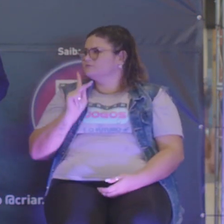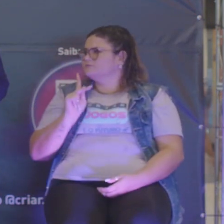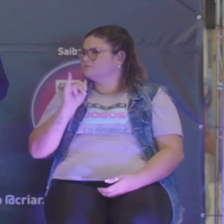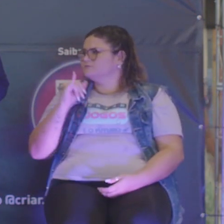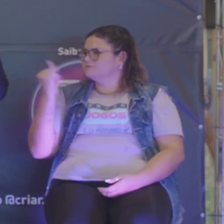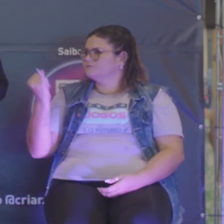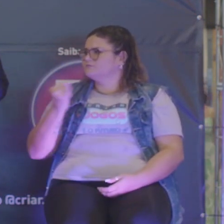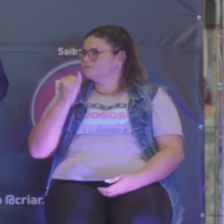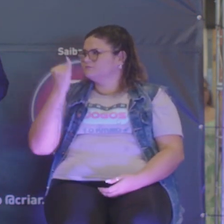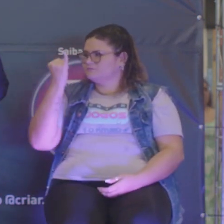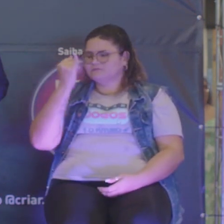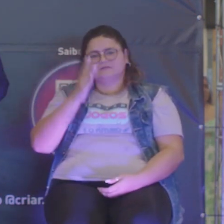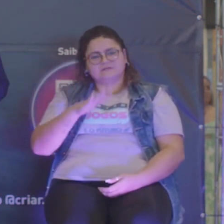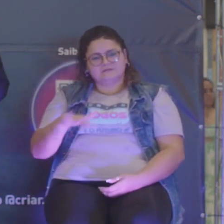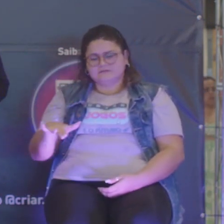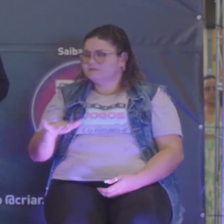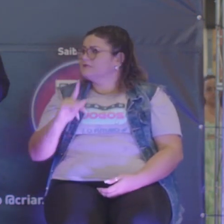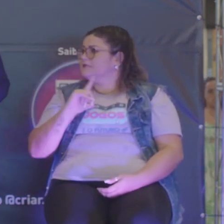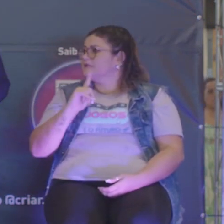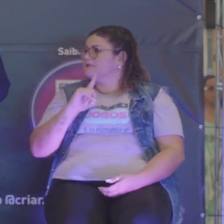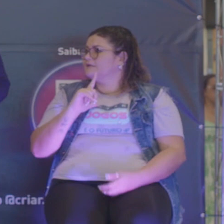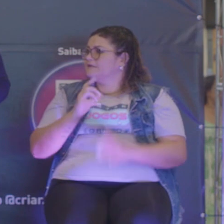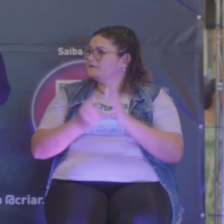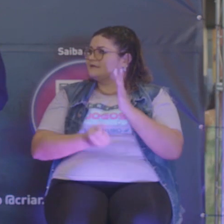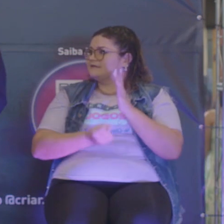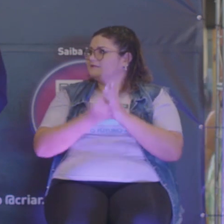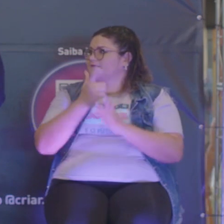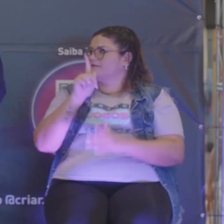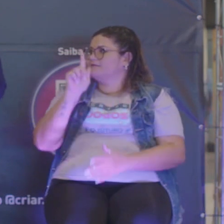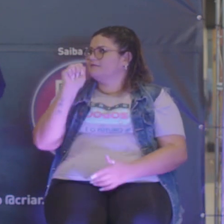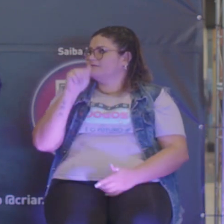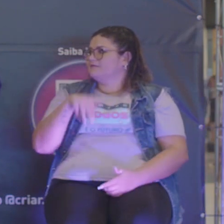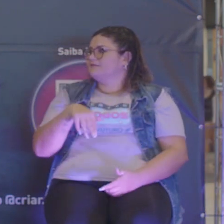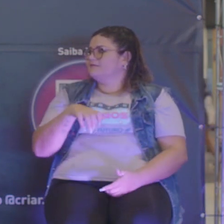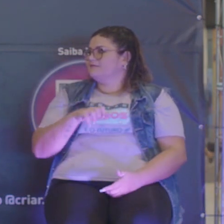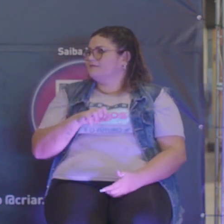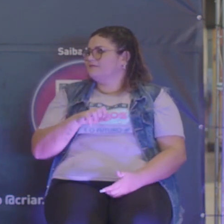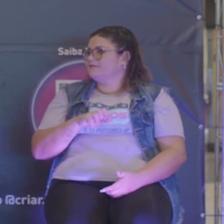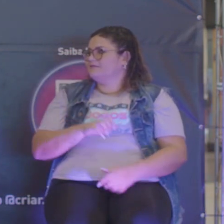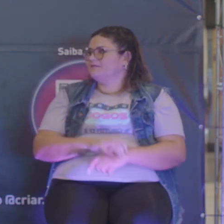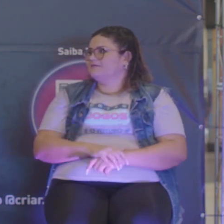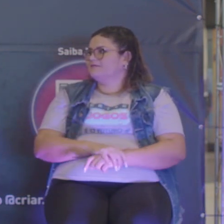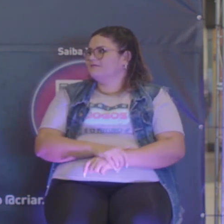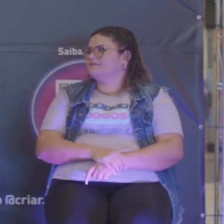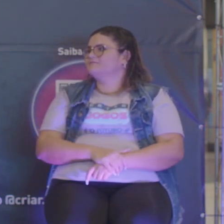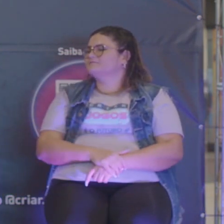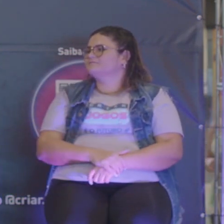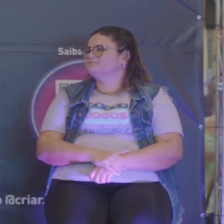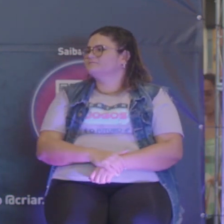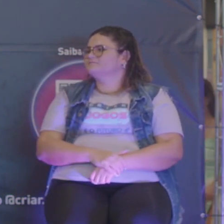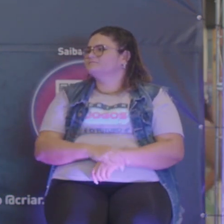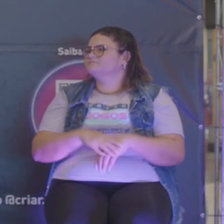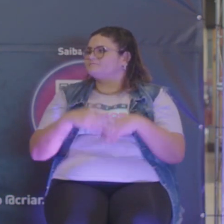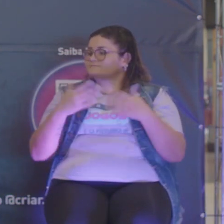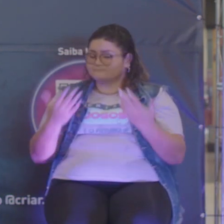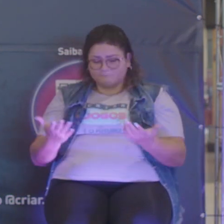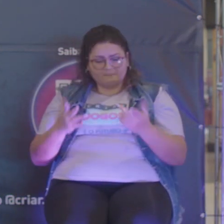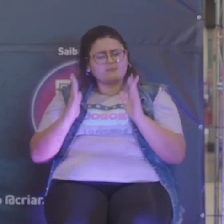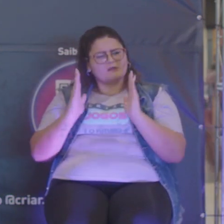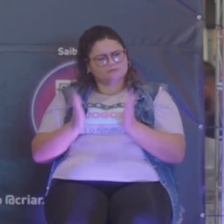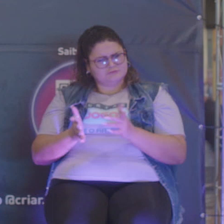convivo com criança pequena, já estou criando uma gamer. A minha prima, né, não é minha filha ainda. Mas tem essa coisa